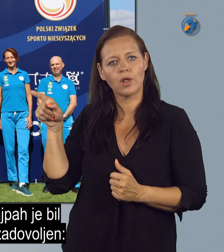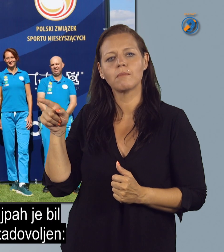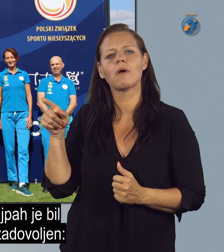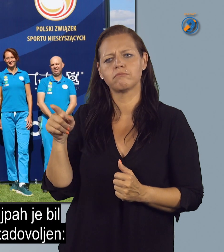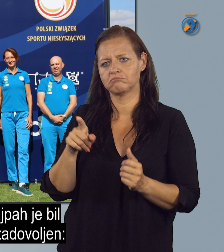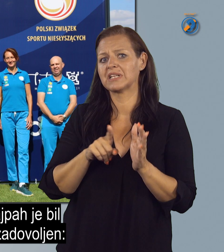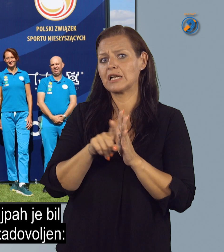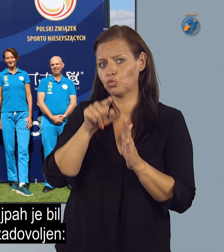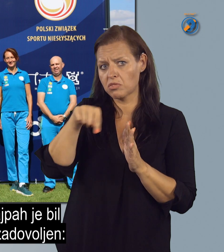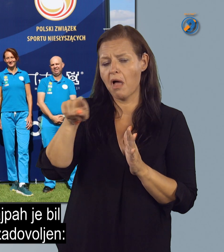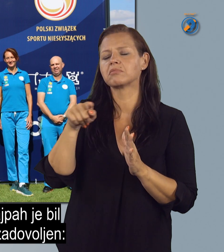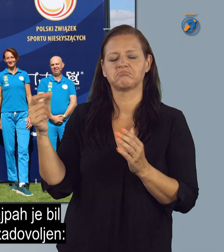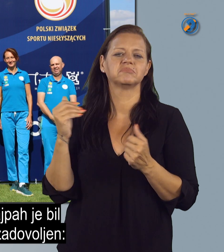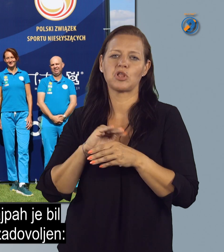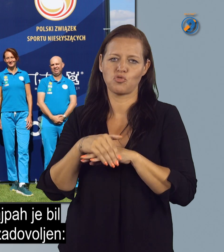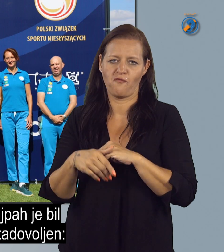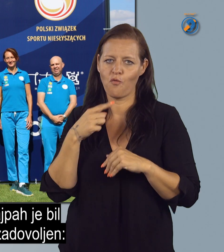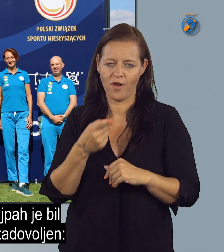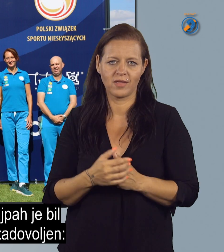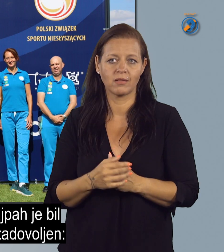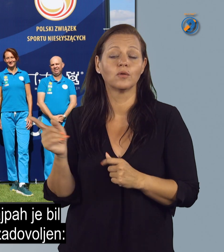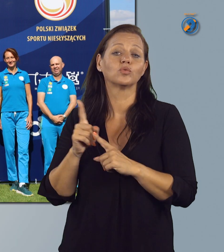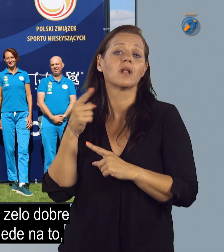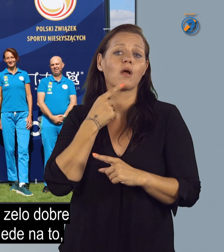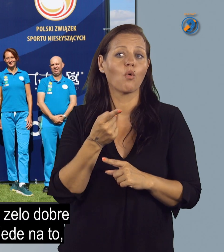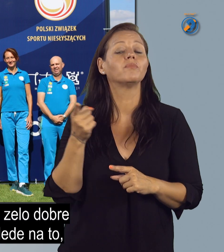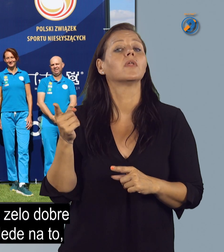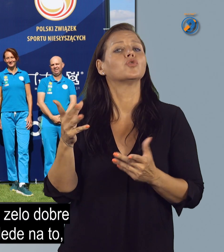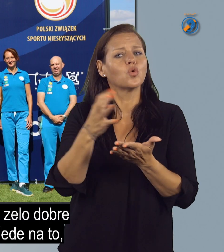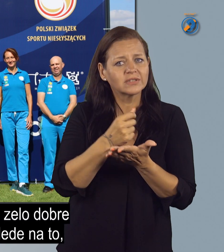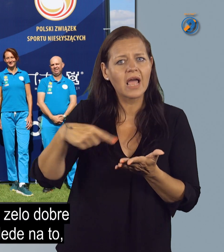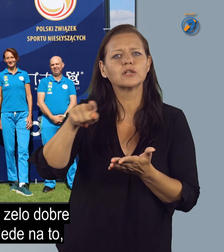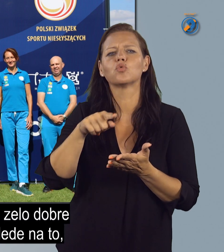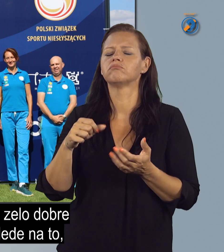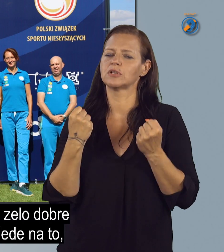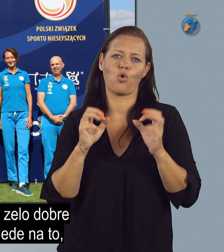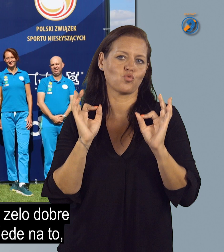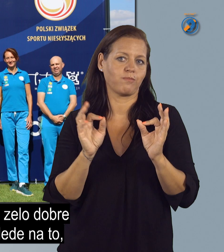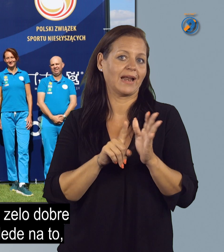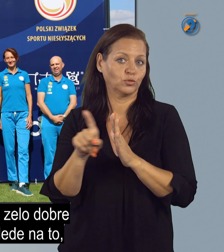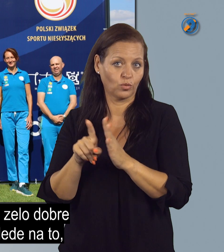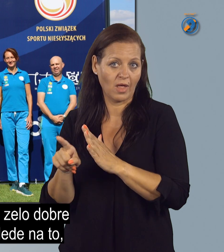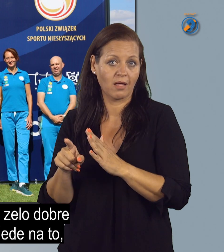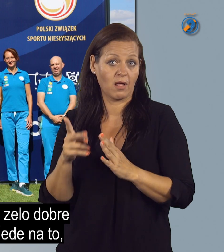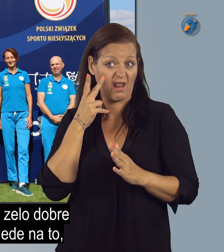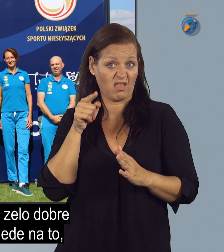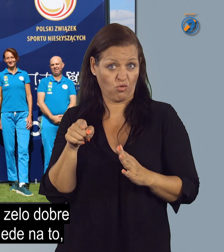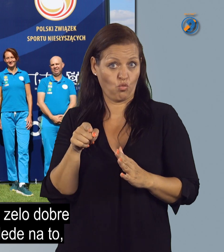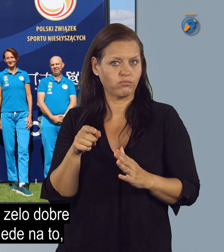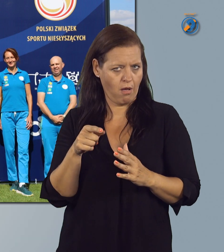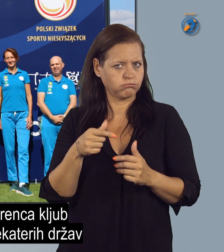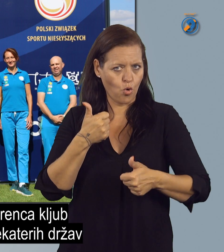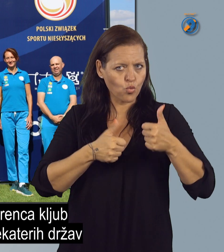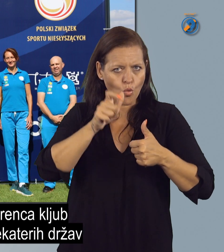Robert Žlajpah je bil z rezultati zadovoljen. Dosegli so zelo dobre rezultate glede na to, da je konkurenca